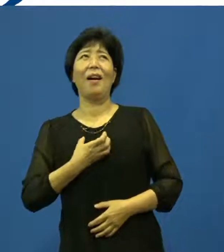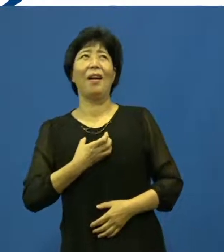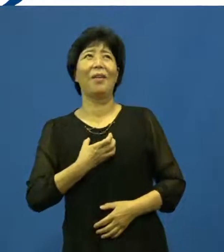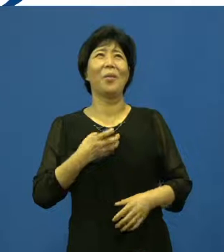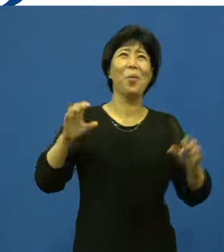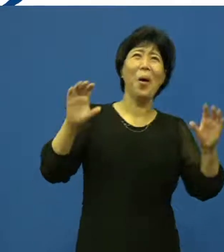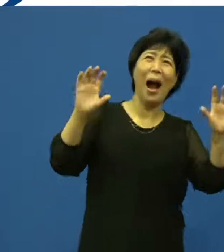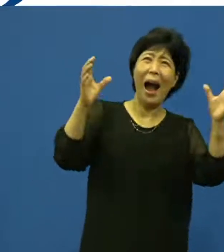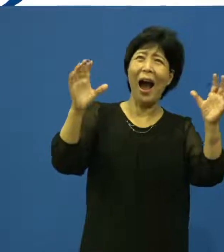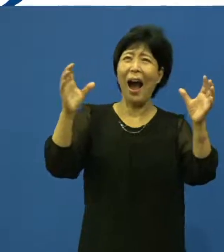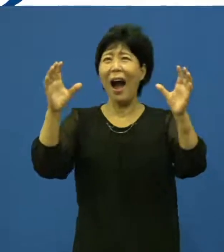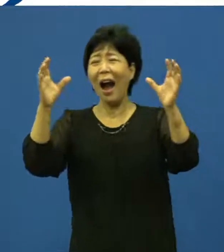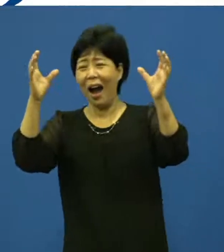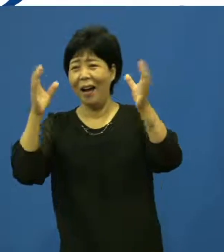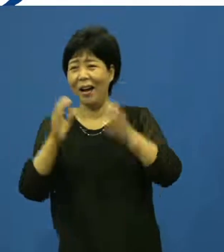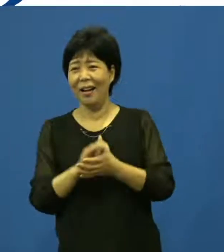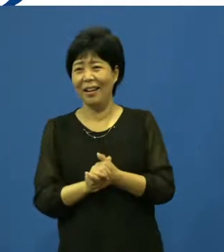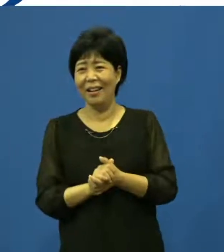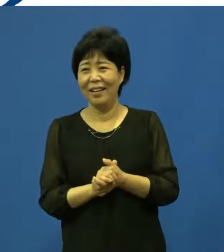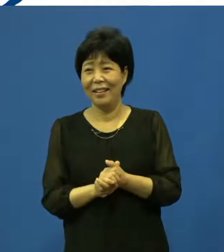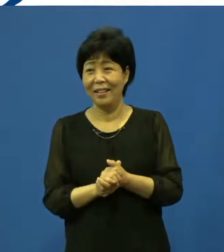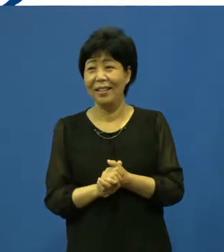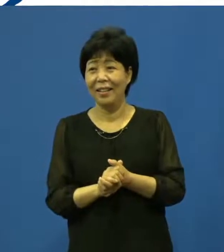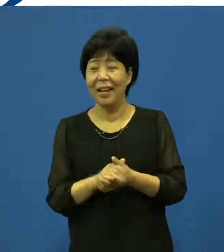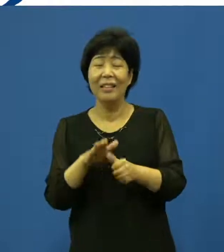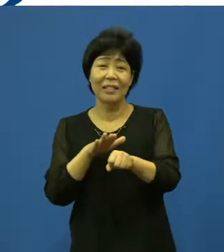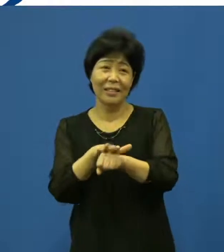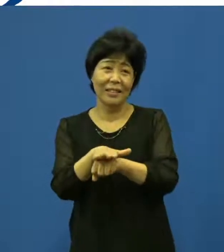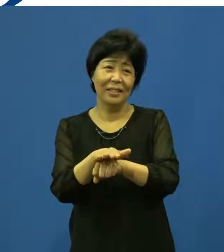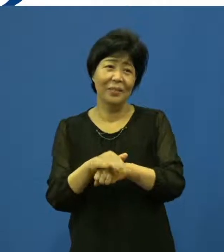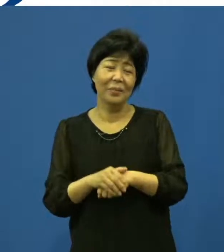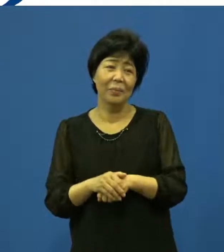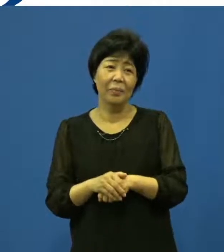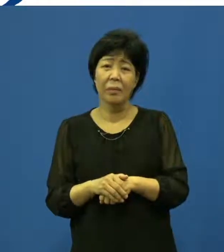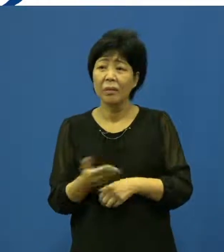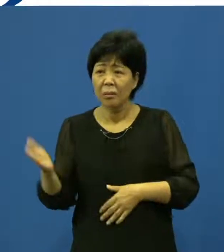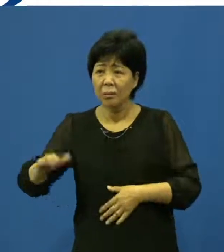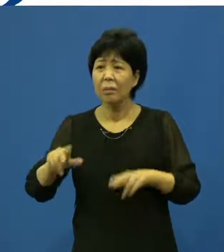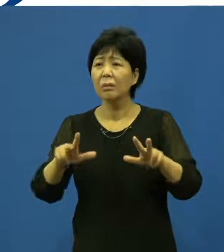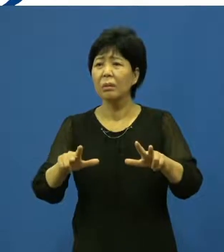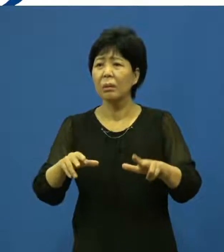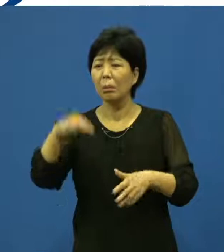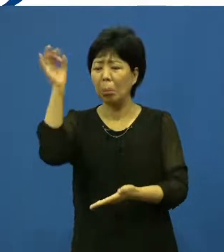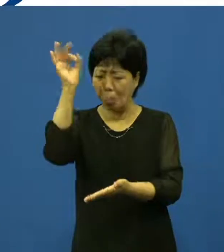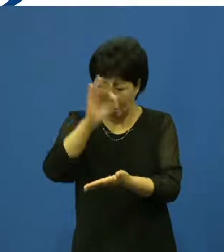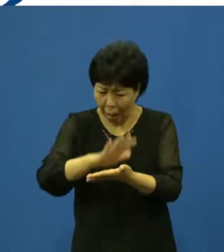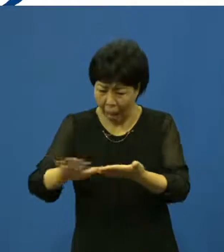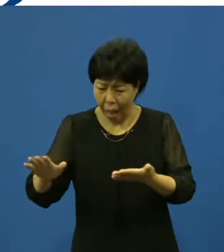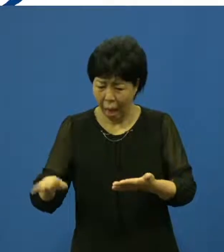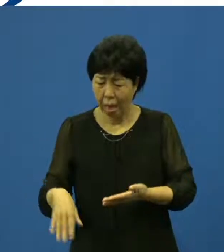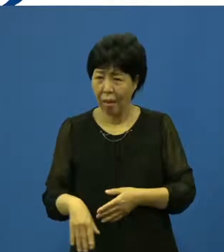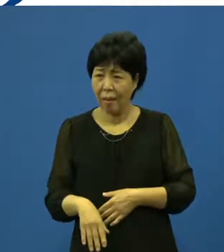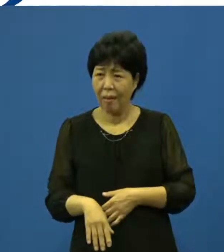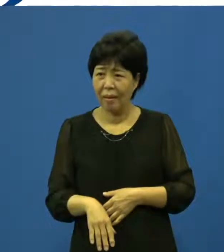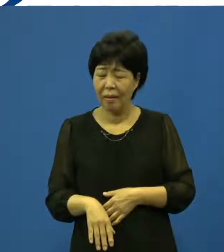달고 잔치하고 이런 거잖아요. 뭘 메달을 단 것도 아니고 거지가 되어가지고.